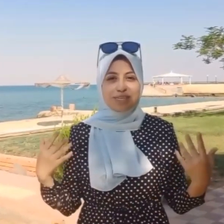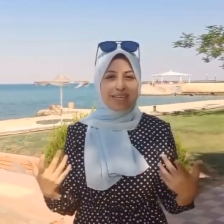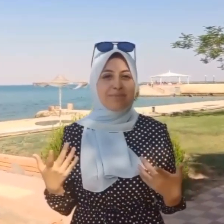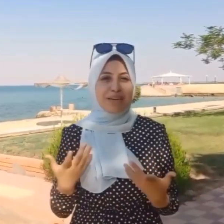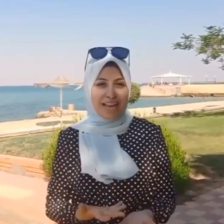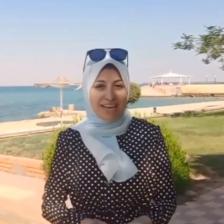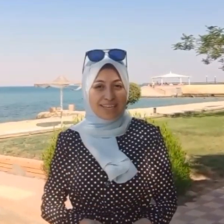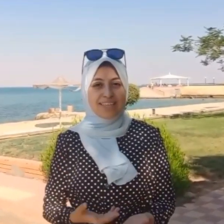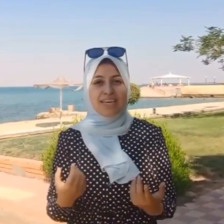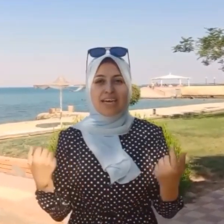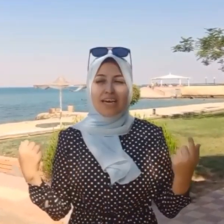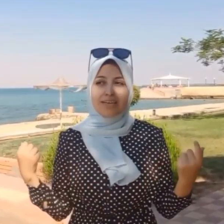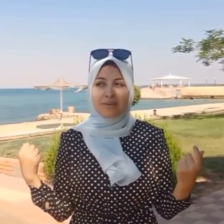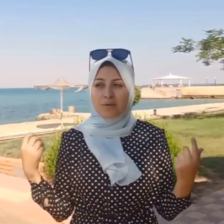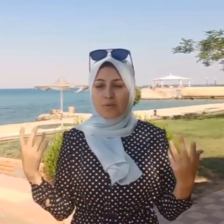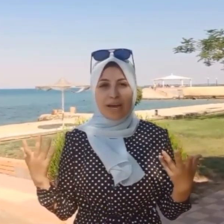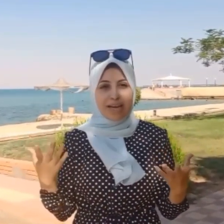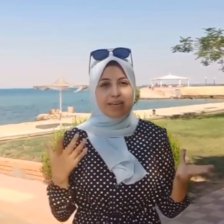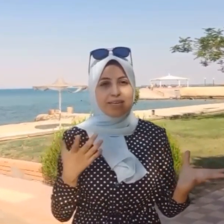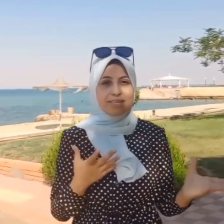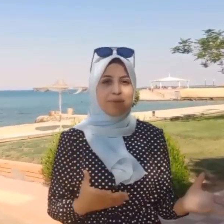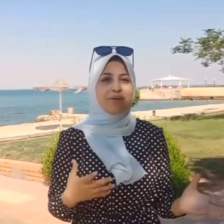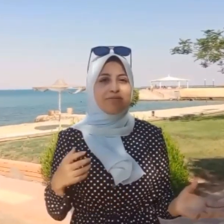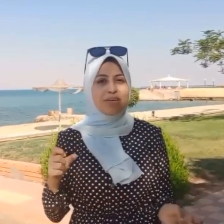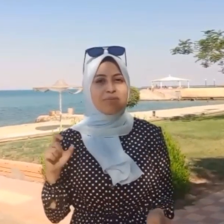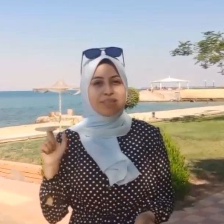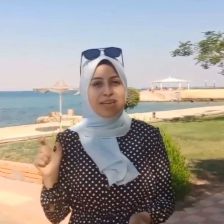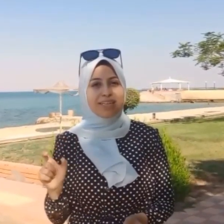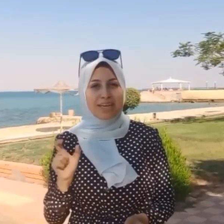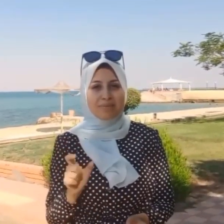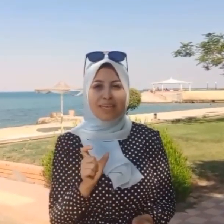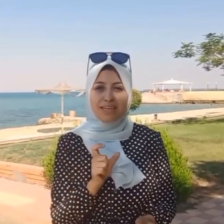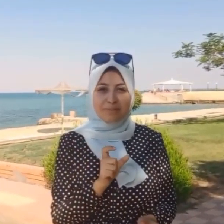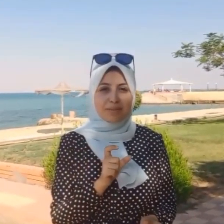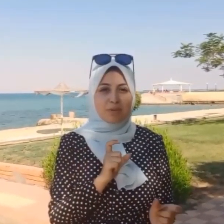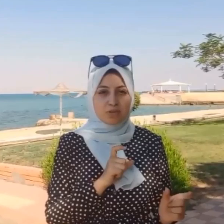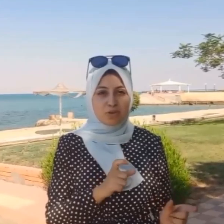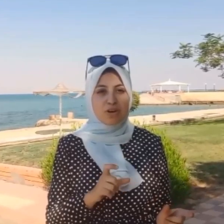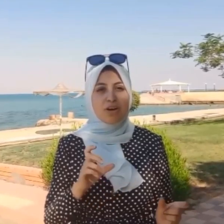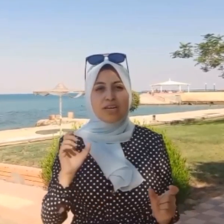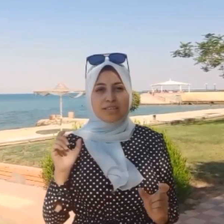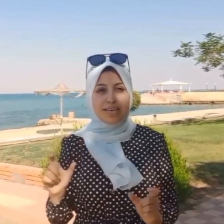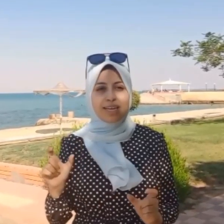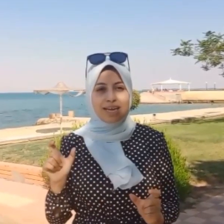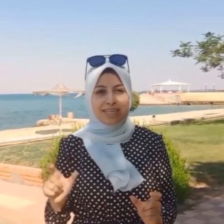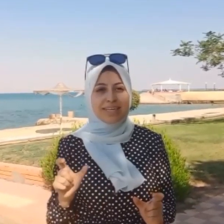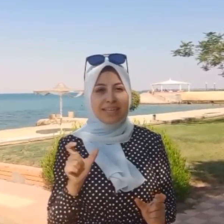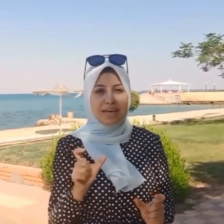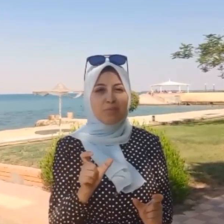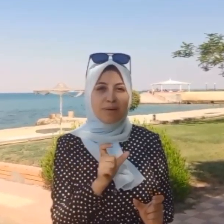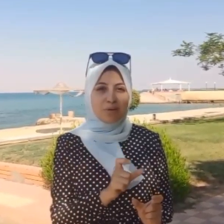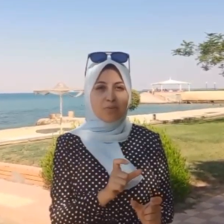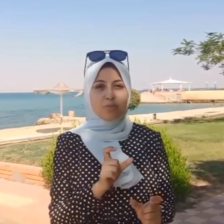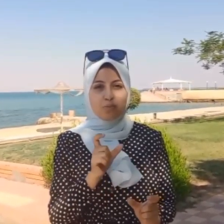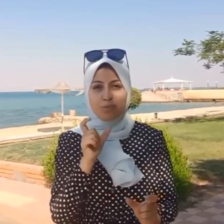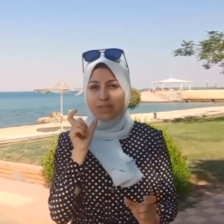سلسله من الحلقات، كل حلقه هتبقى فيها من 3 لـ5 كلمات بالاشاره تسهل علينا التعامل معاهم احنا